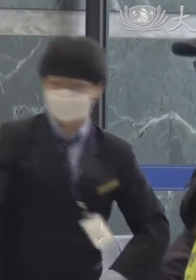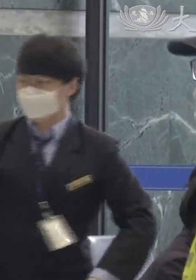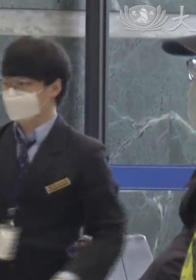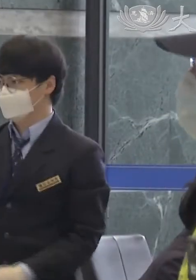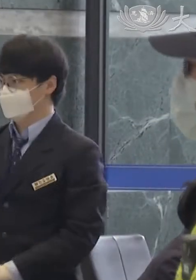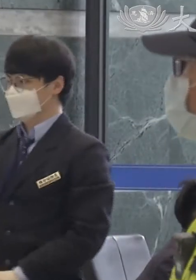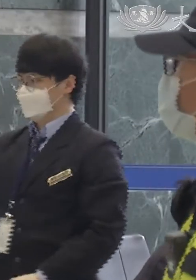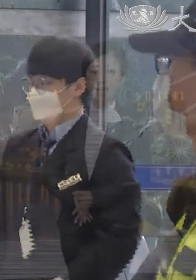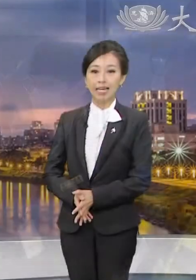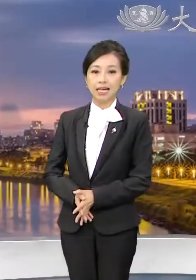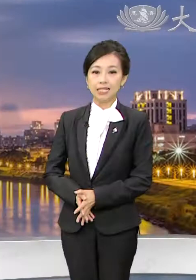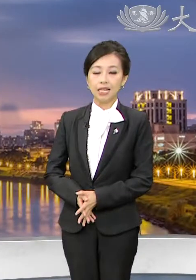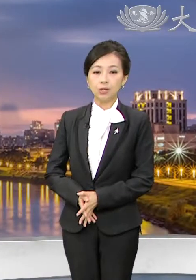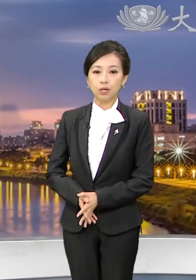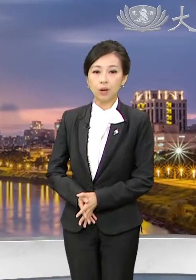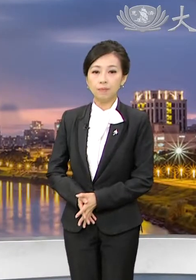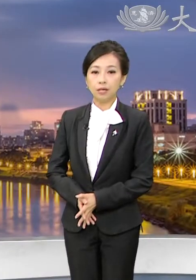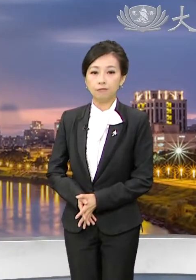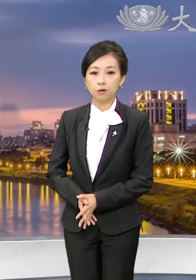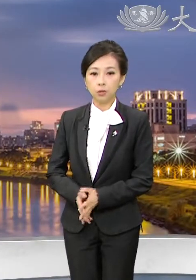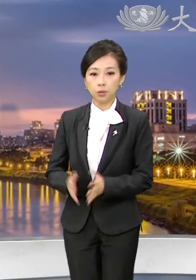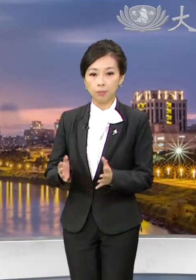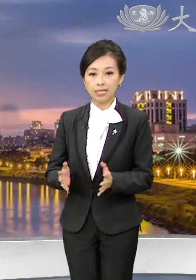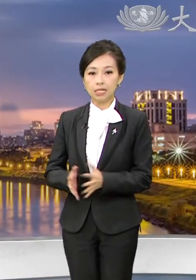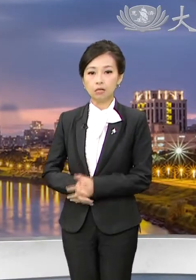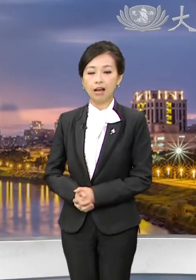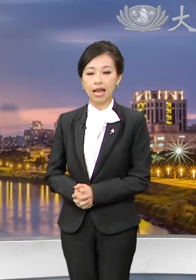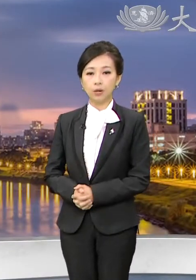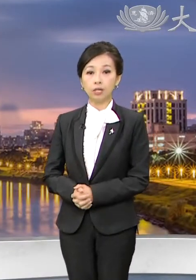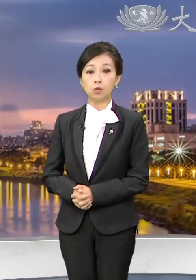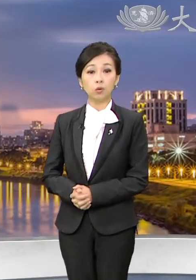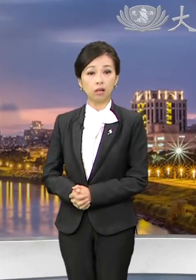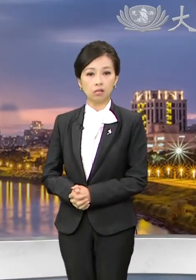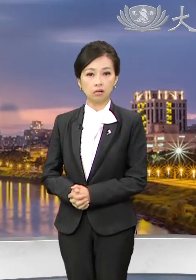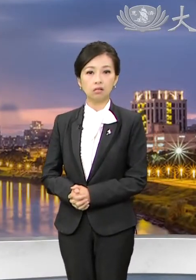中台北报道。 今天除了关闭封锁边境之外，还有一个重要的政策